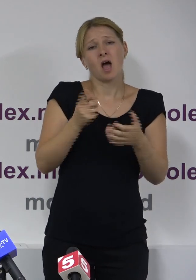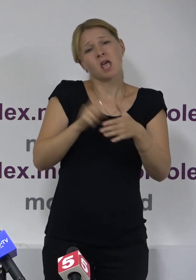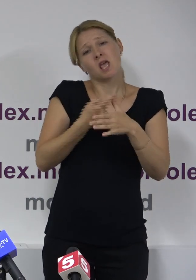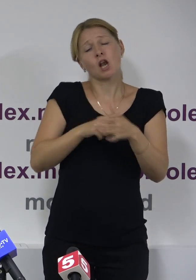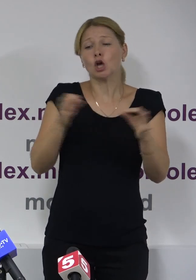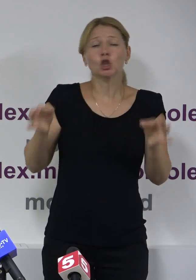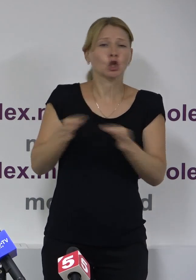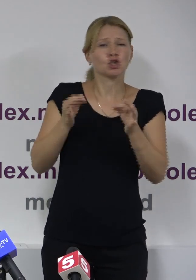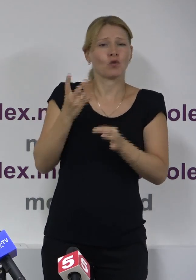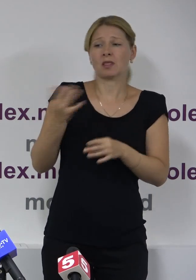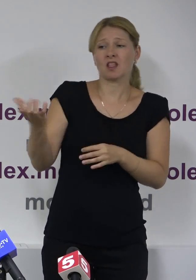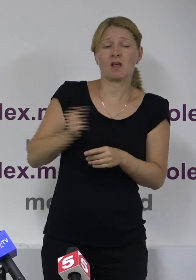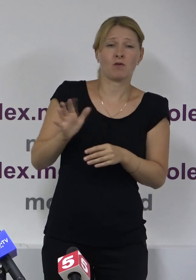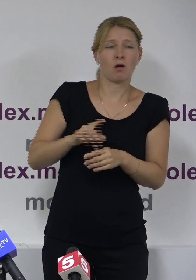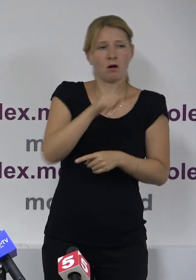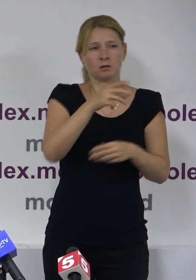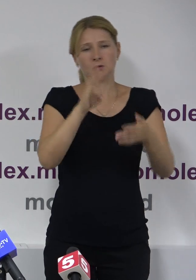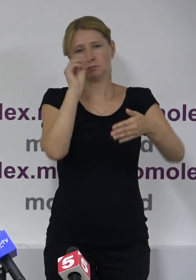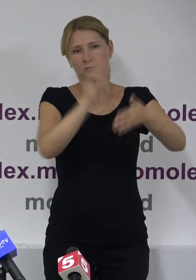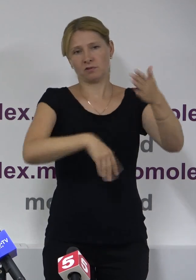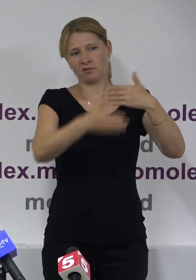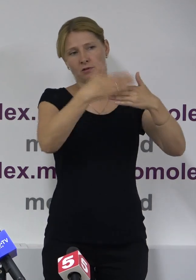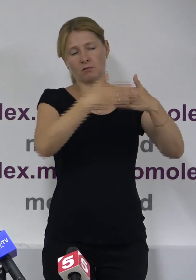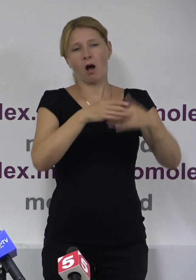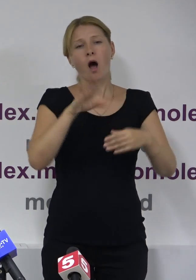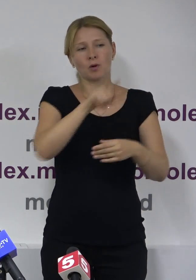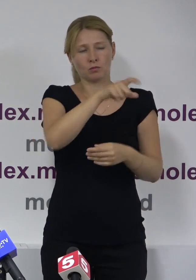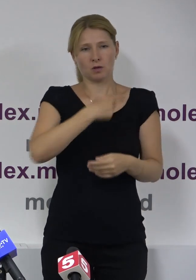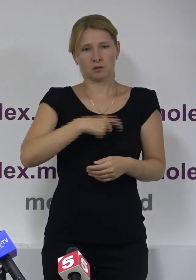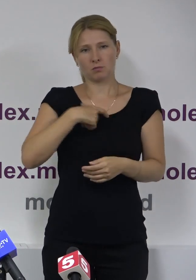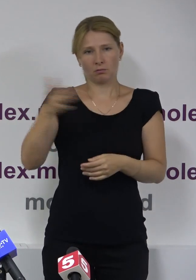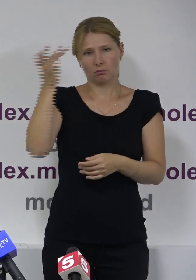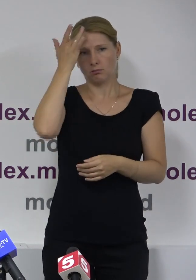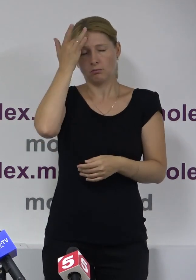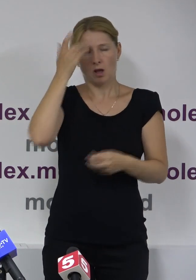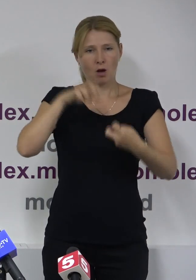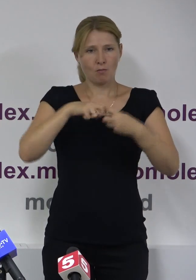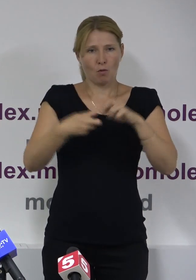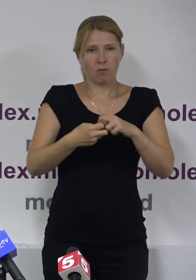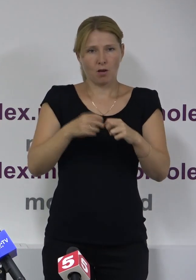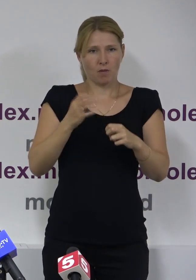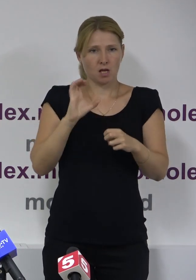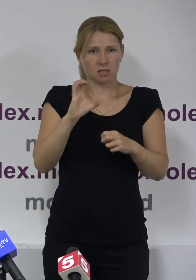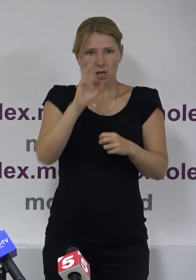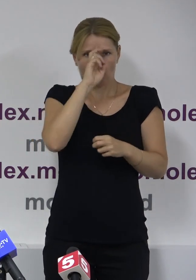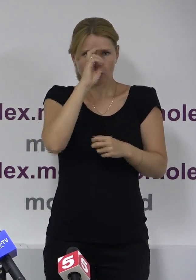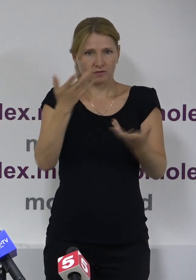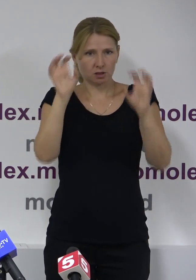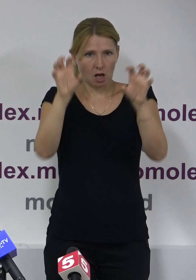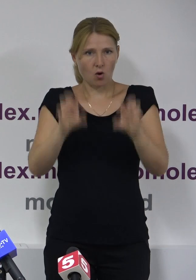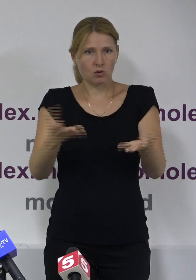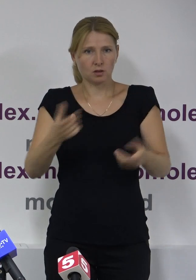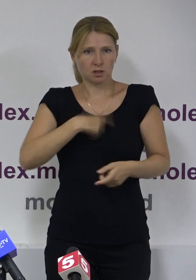ca să riști să ai un dosar contravențional deschis și să ai probleme cu legea. Din contra, am vrea să